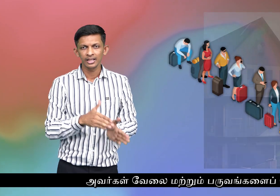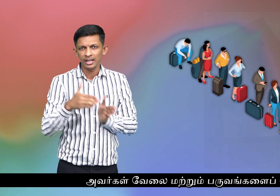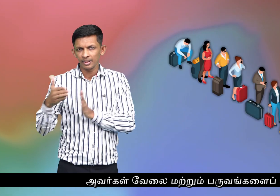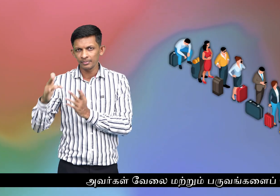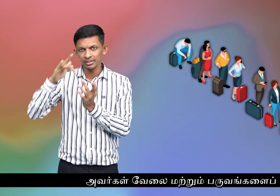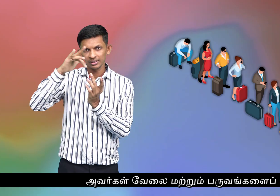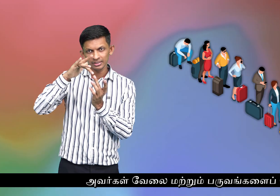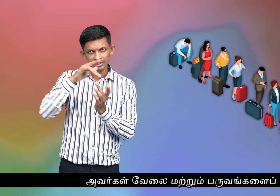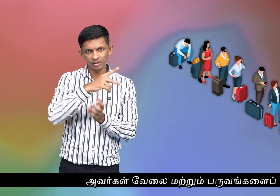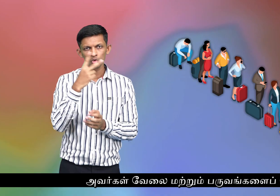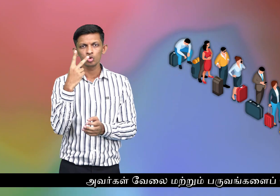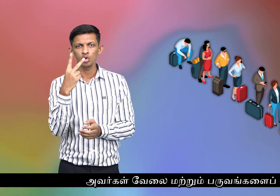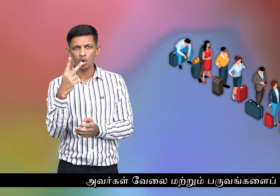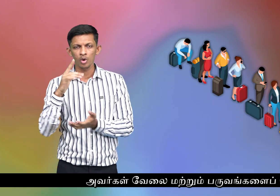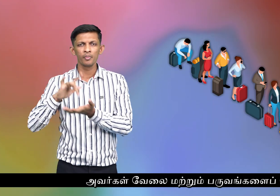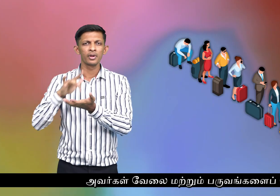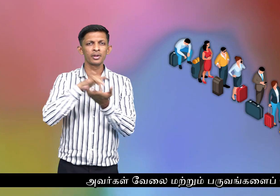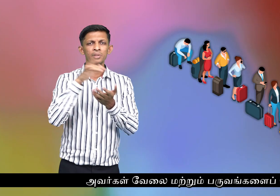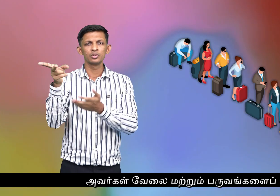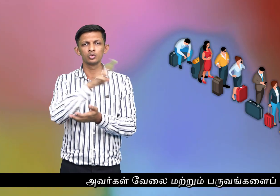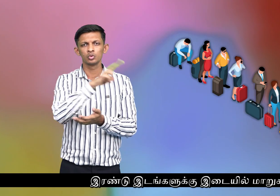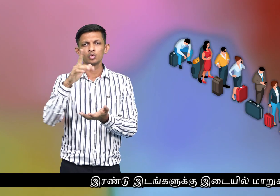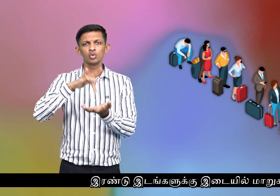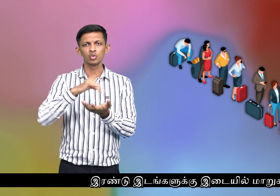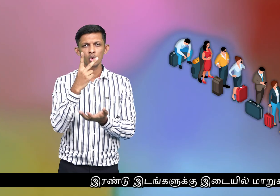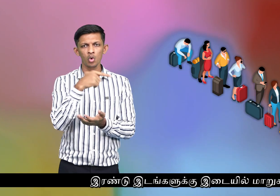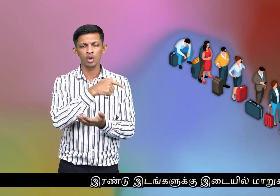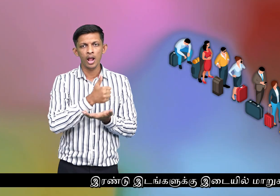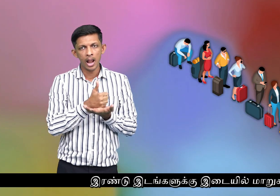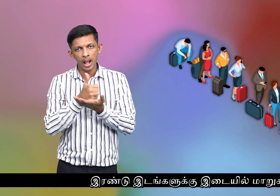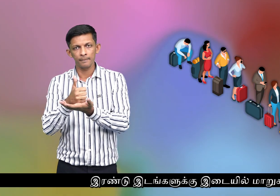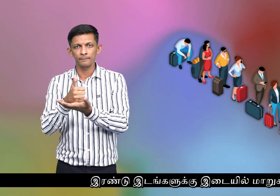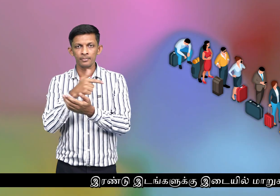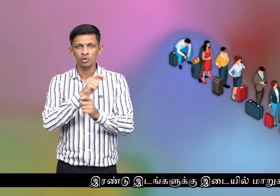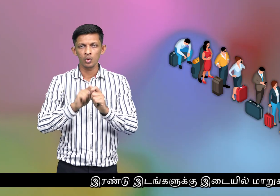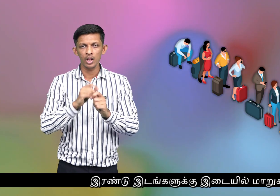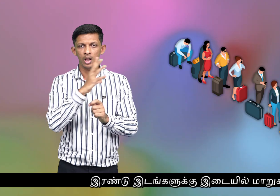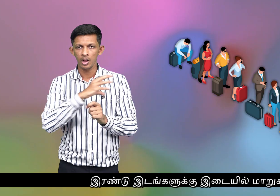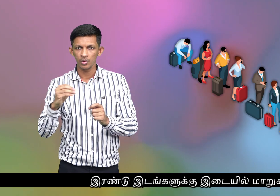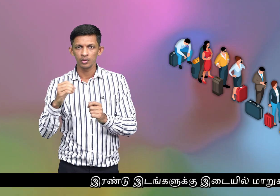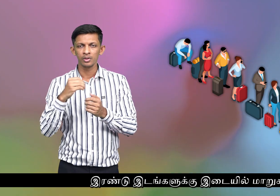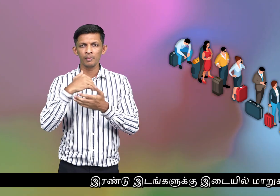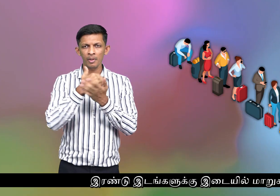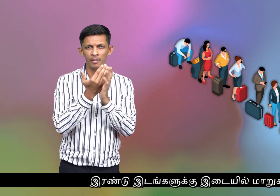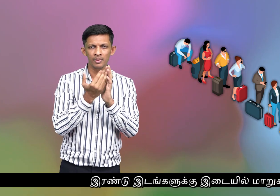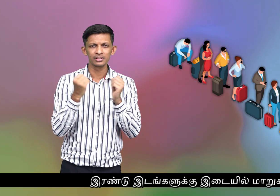அவர்கள் வேலை மற்றும் பருவங்களைப் பொறுத்து இரண்டு இடங்களுக்கு இடையில் மாறுகிறார்கள்.